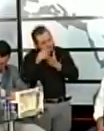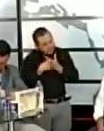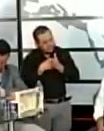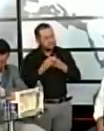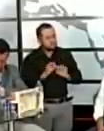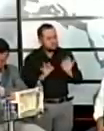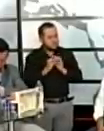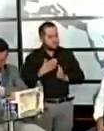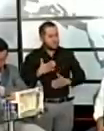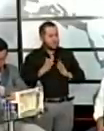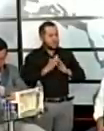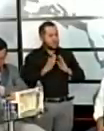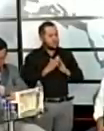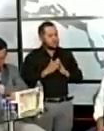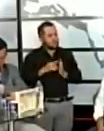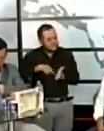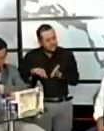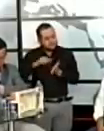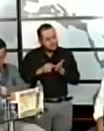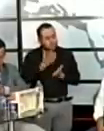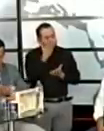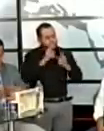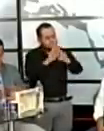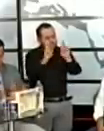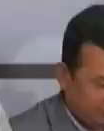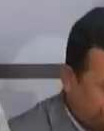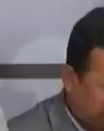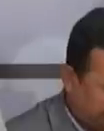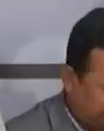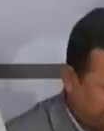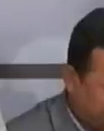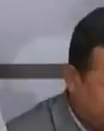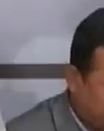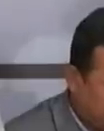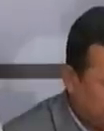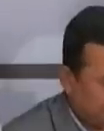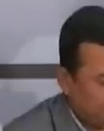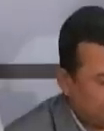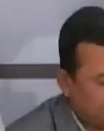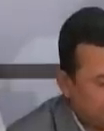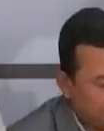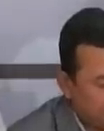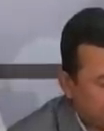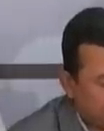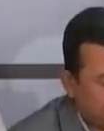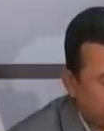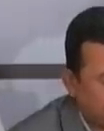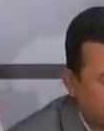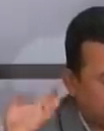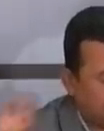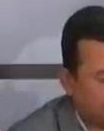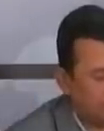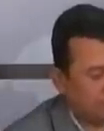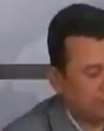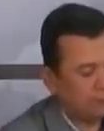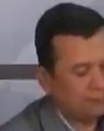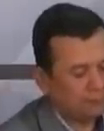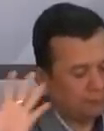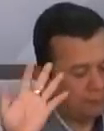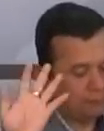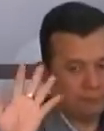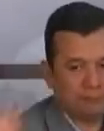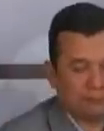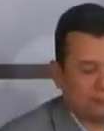es que me estoy consumiendo muchos datos, y además a las 11 de la noche con la reemisión por CNC y por Channel Plus, yo no me la quiero